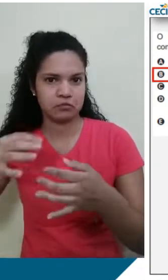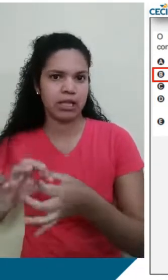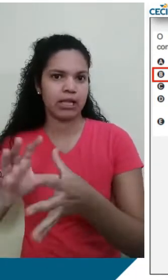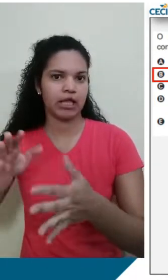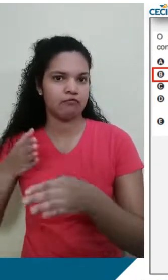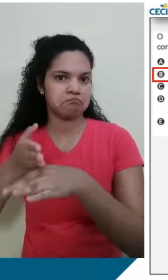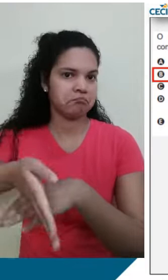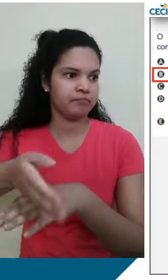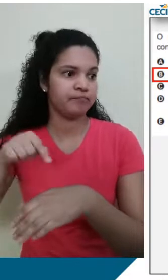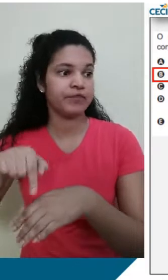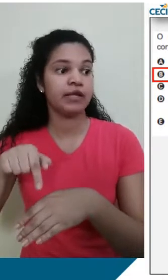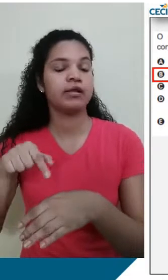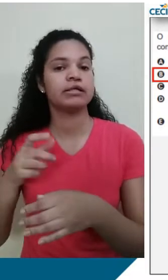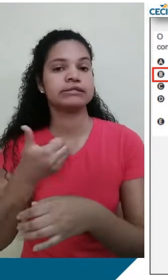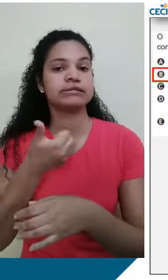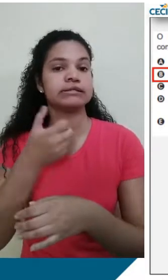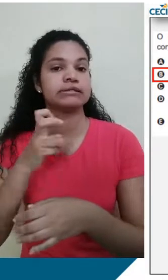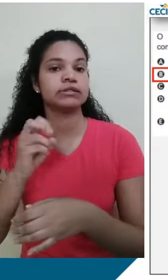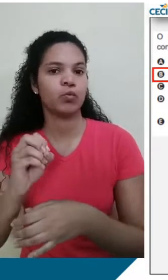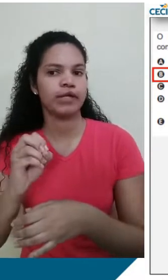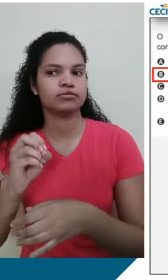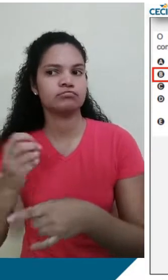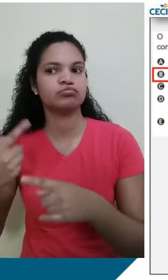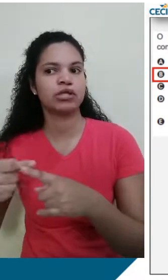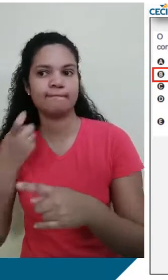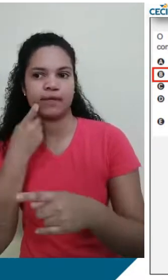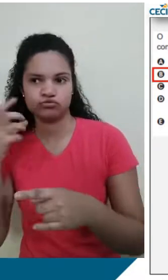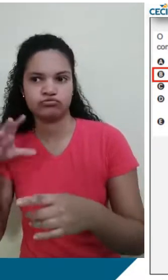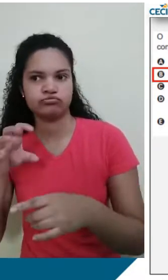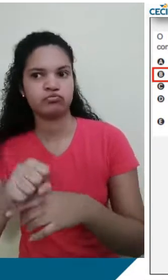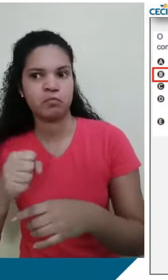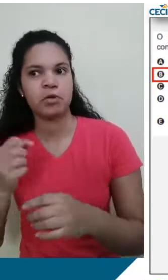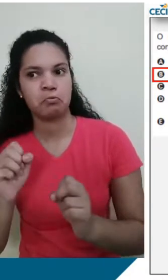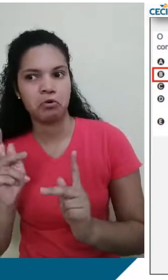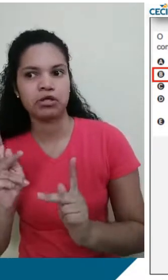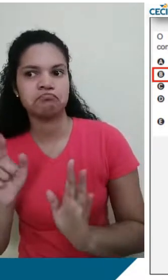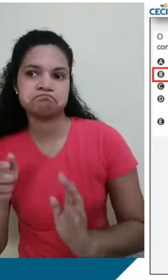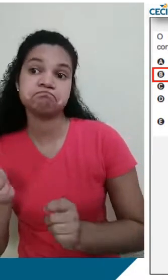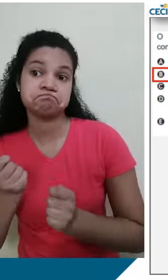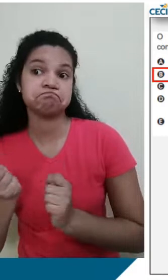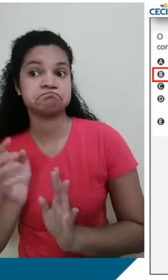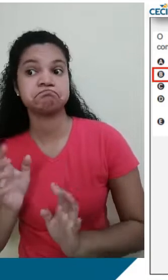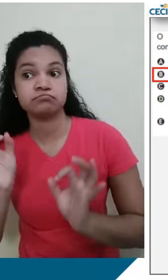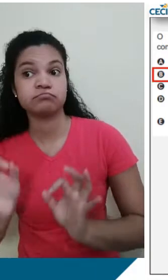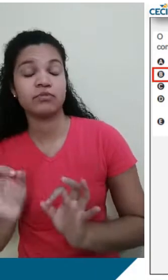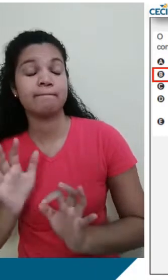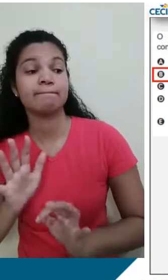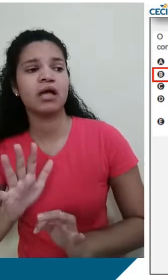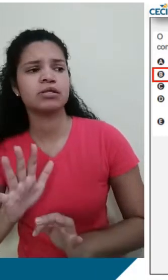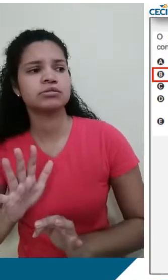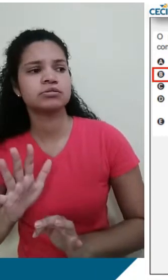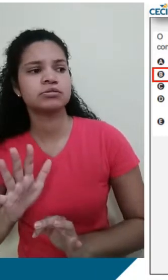indivíduos por metro quadrado em áreas sem tela, devido à predação dos peixes. A densidade foi controlada. No